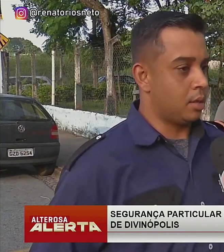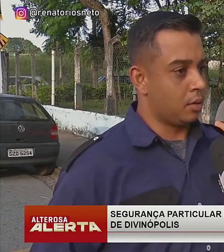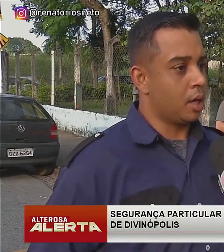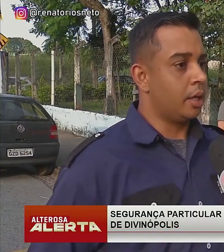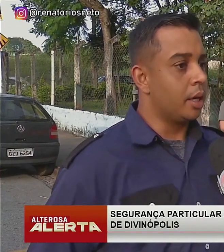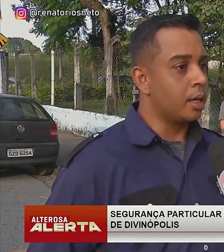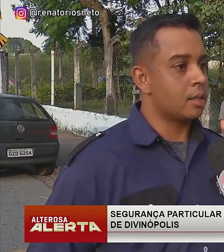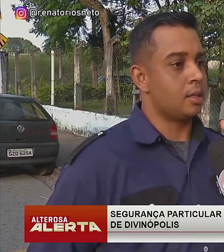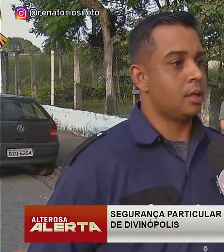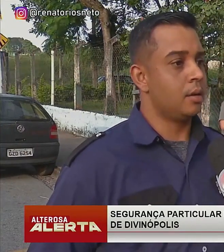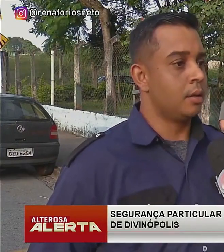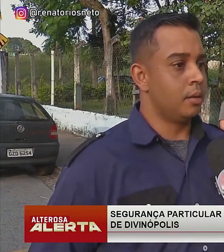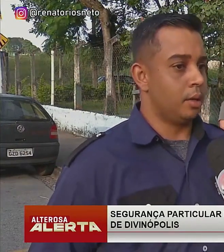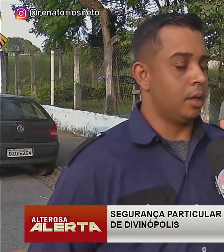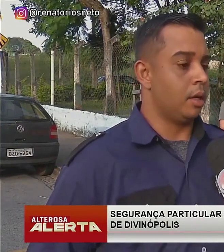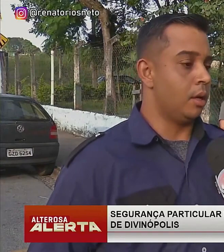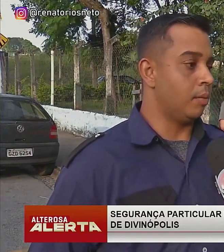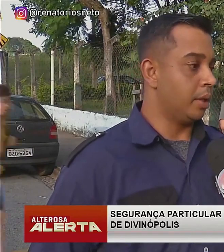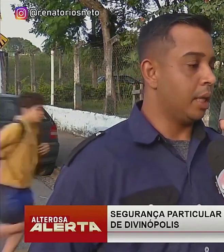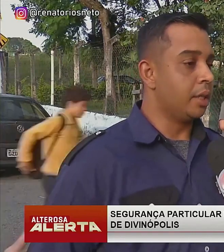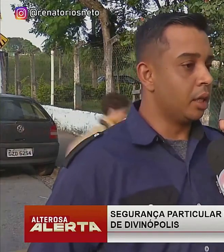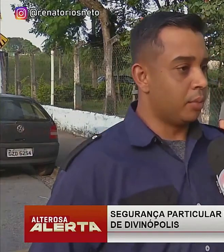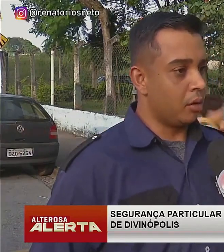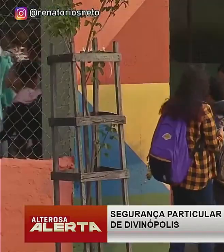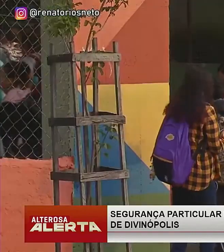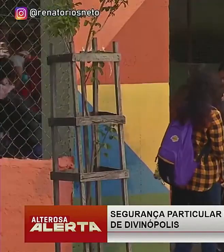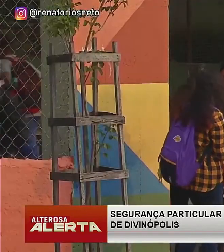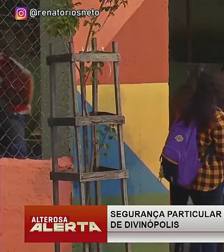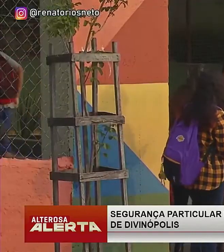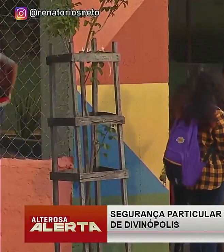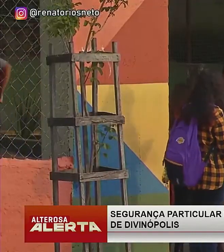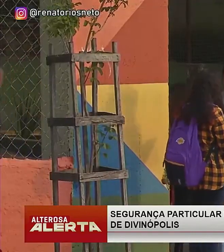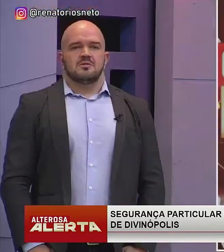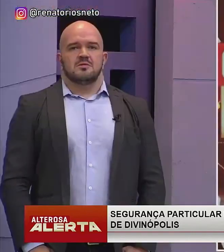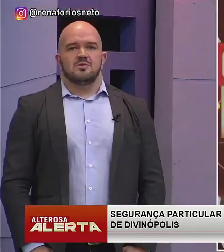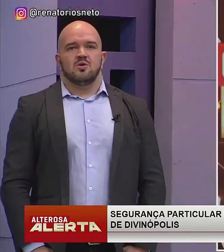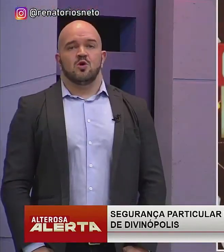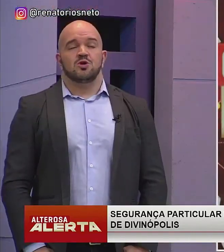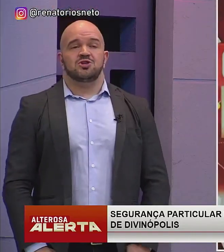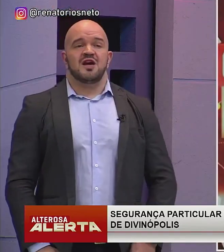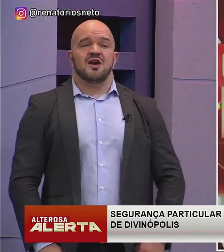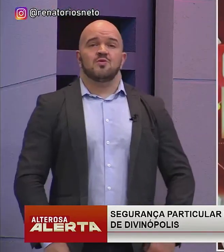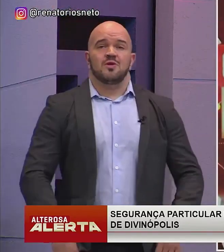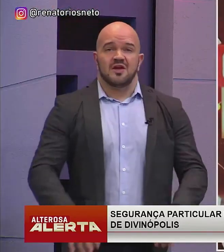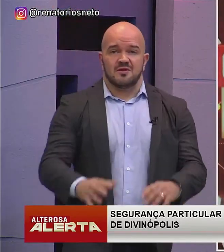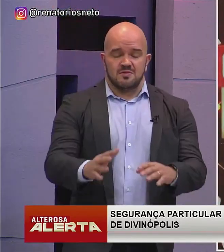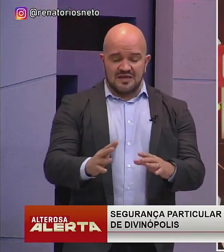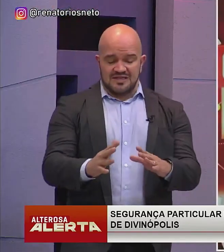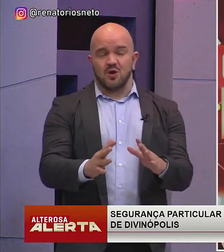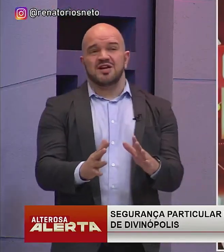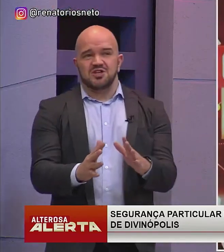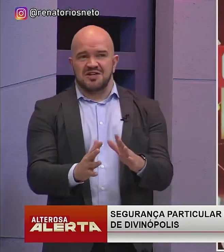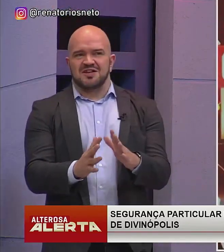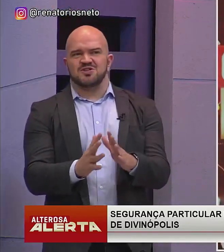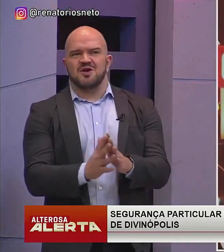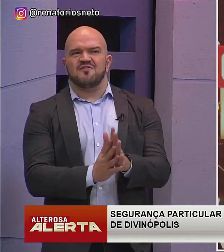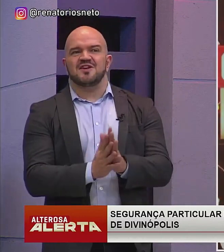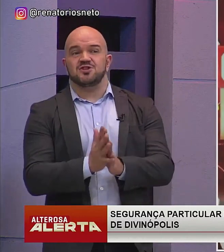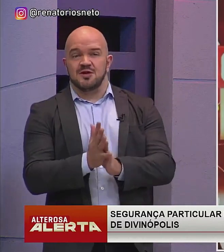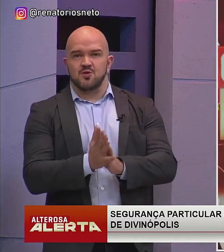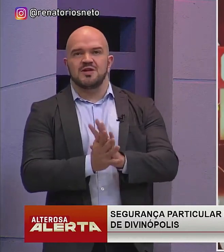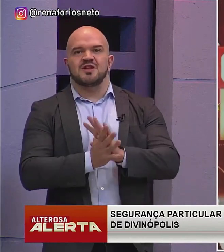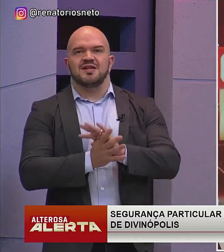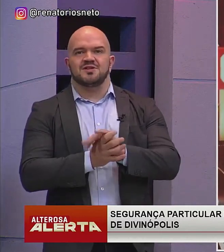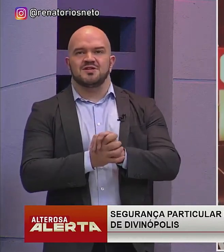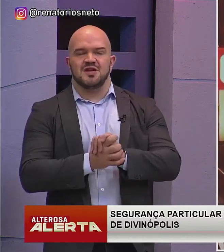essa situação que é crianças, né? Para estar lidando bem com o pessoal aqui da escola. Ô Thiago. Fala, Renato. Essa hora a gente tem que trazer uma